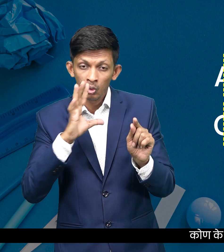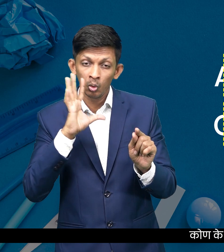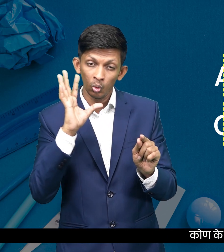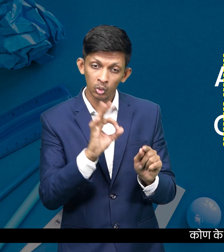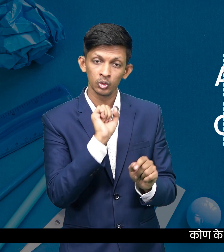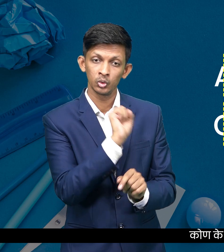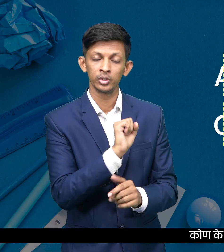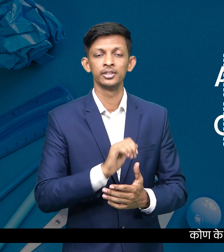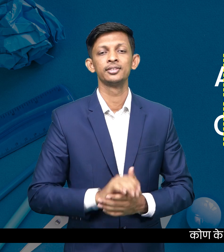है।